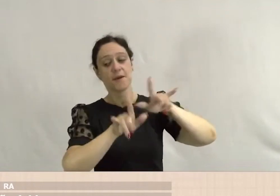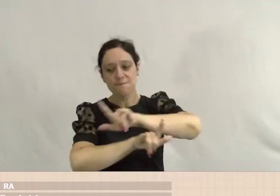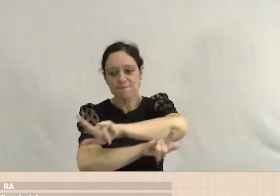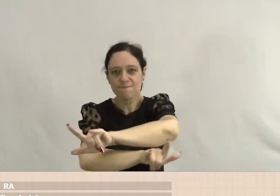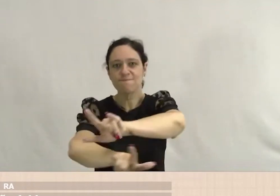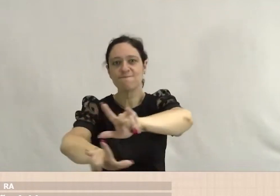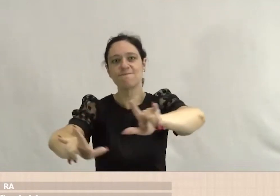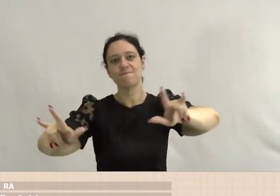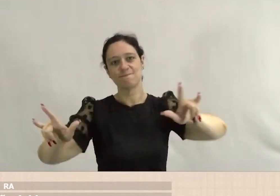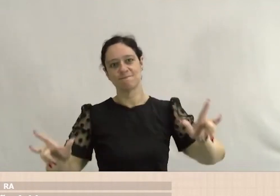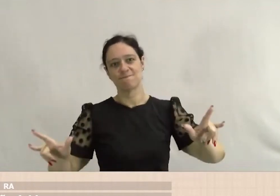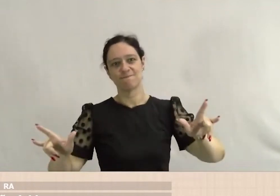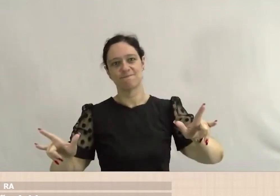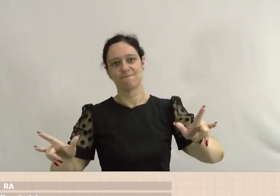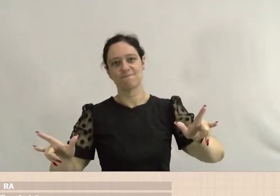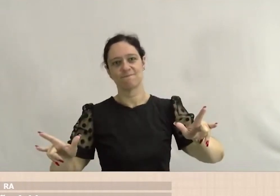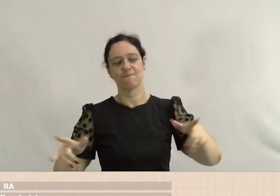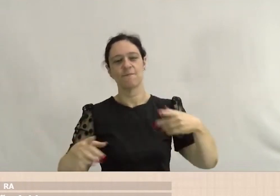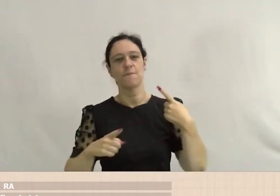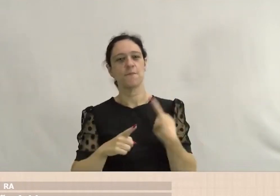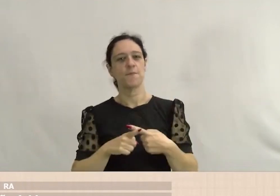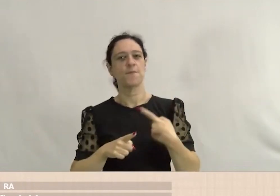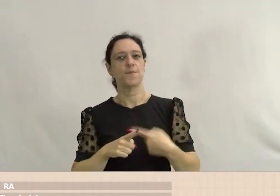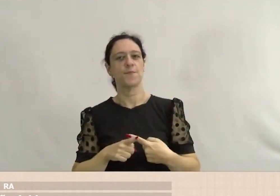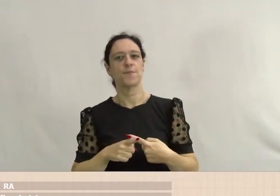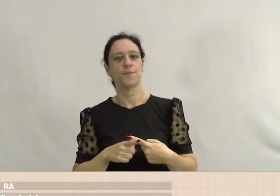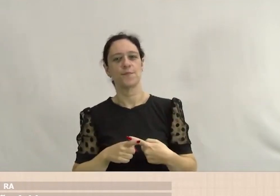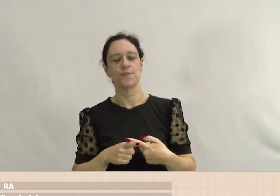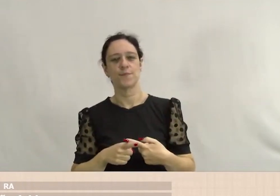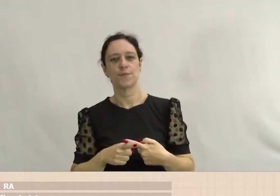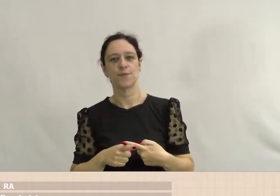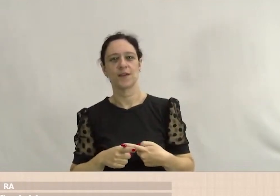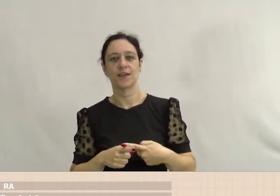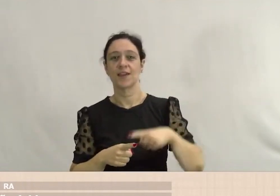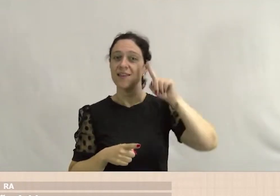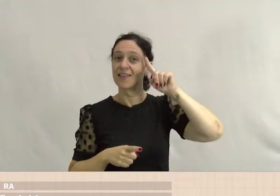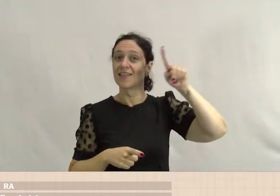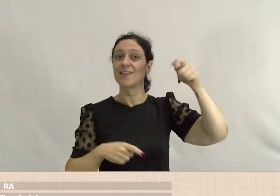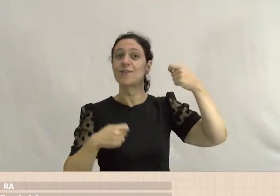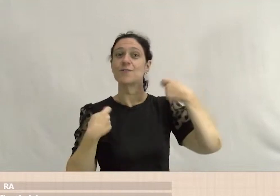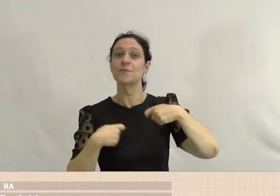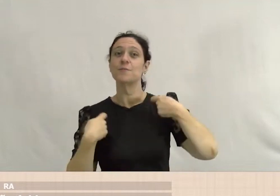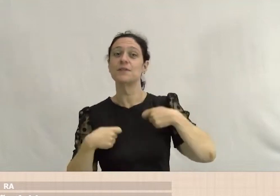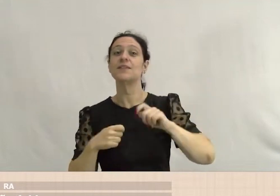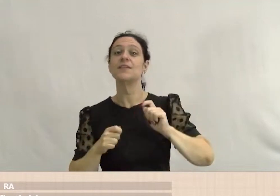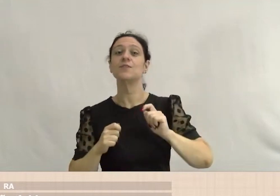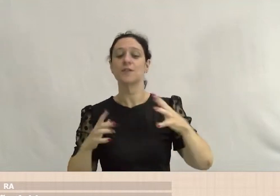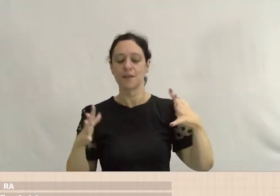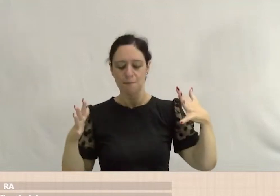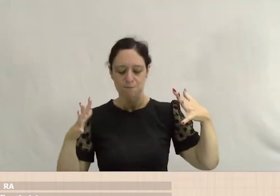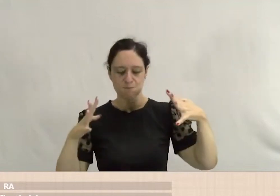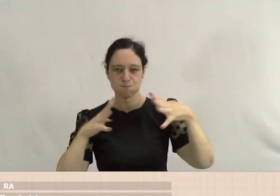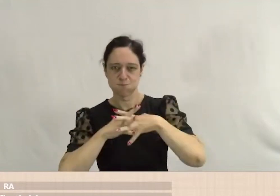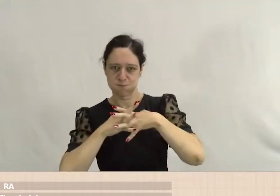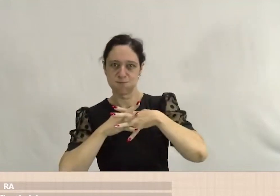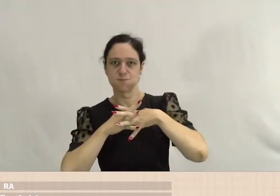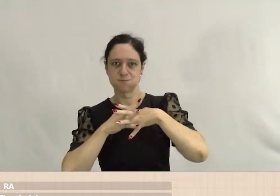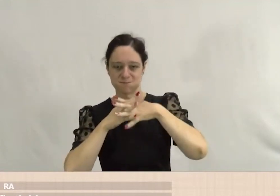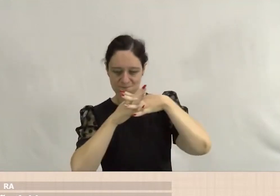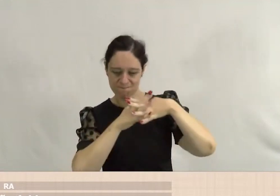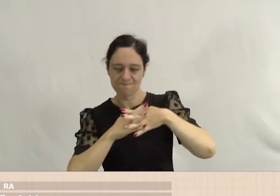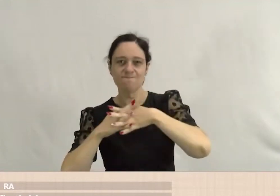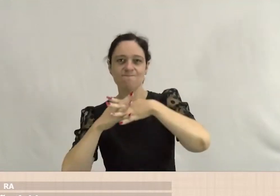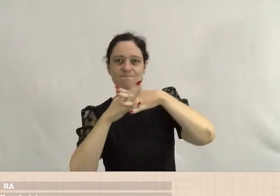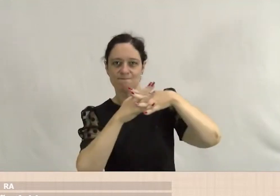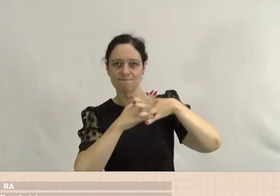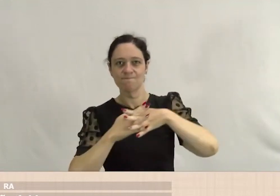outros. Porque Deus deseja hoje, na era da igreja, Deus deseja tecer esse tecido de amor, aquilo que Ele não conseguiu fazer